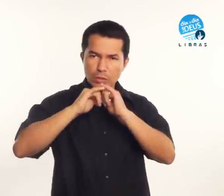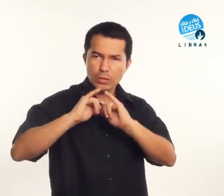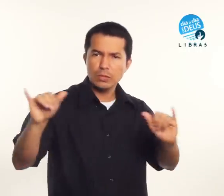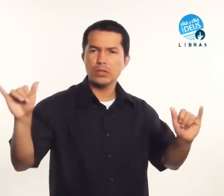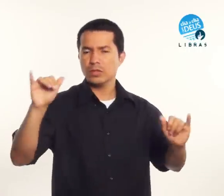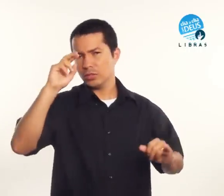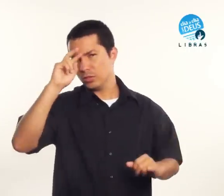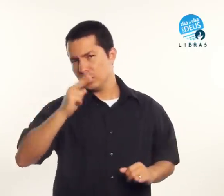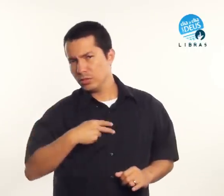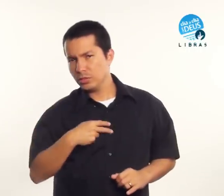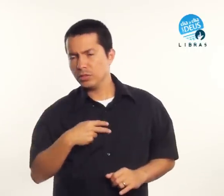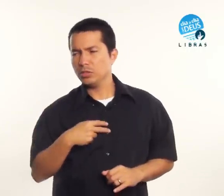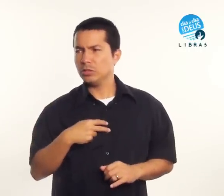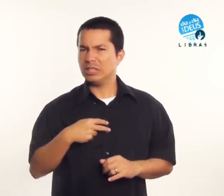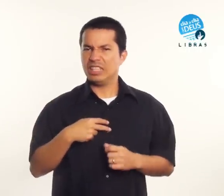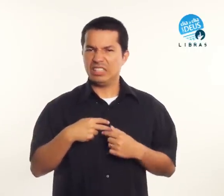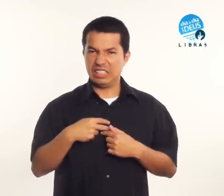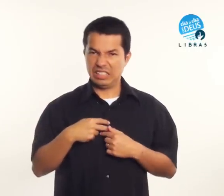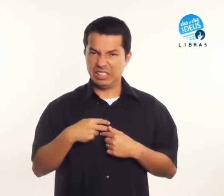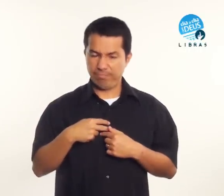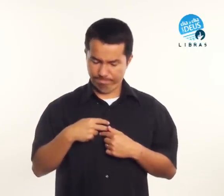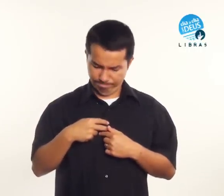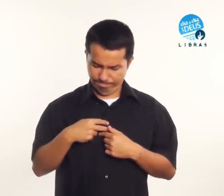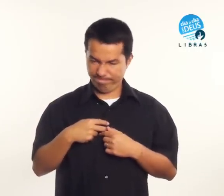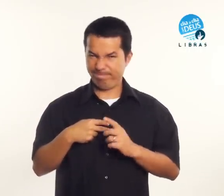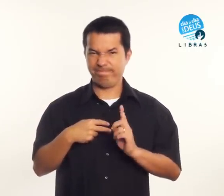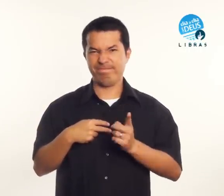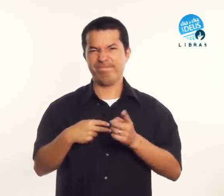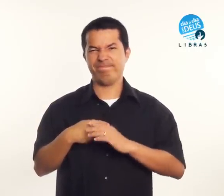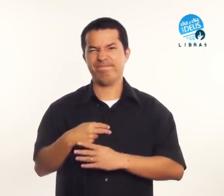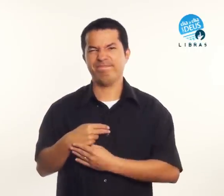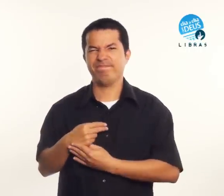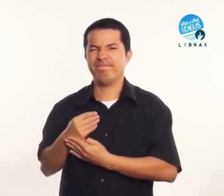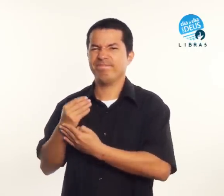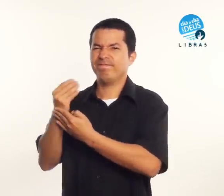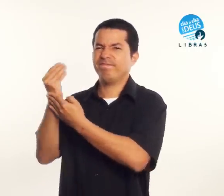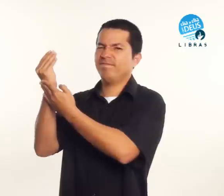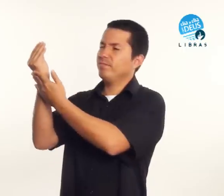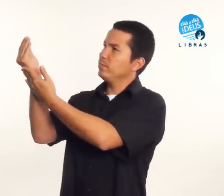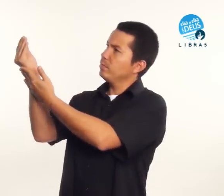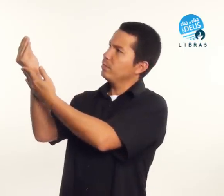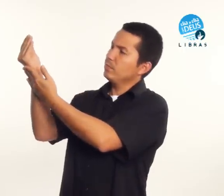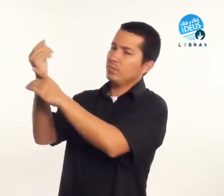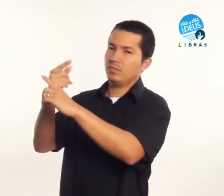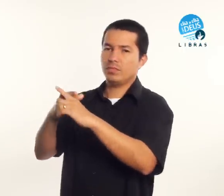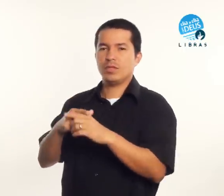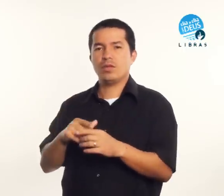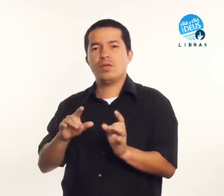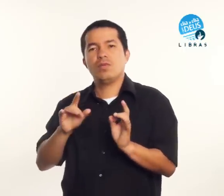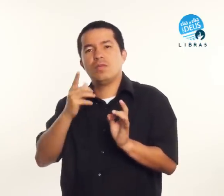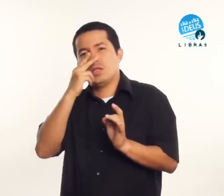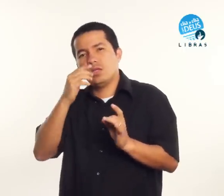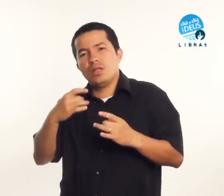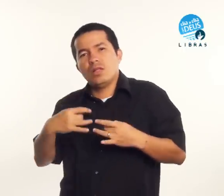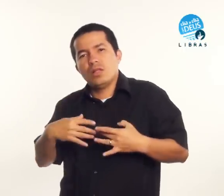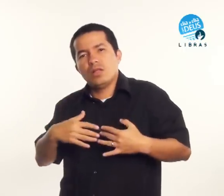eu tenho que abrir mão da minha capacidade ou do meu desejo de ser dono de